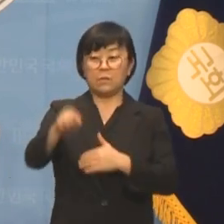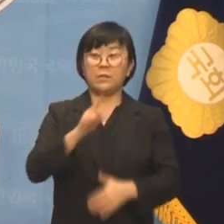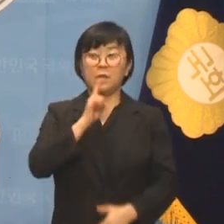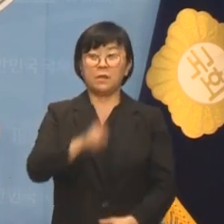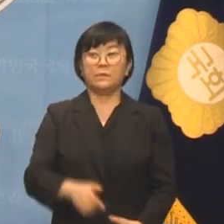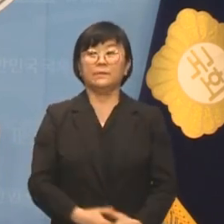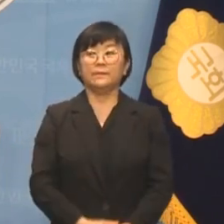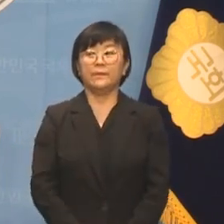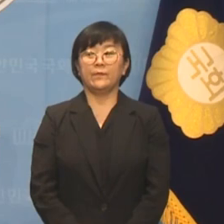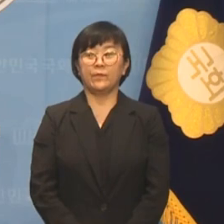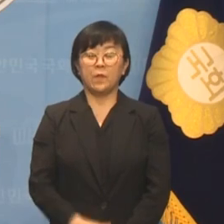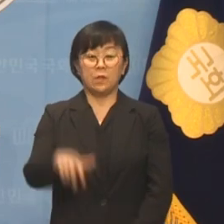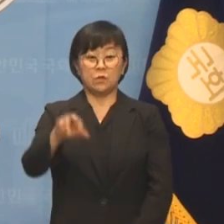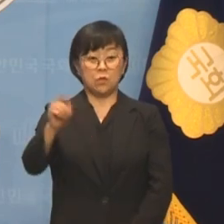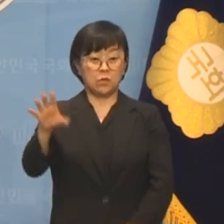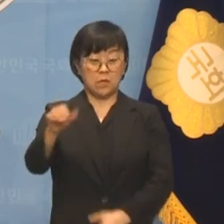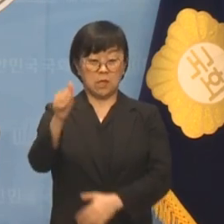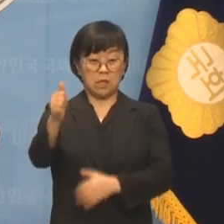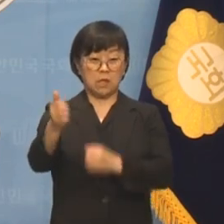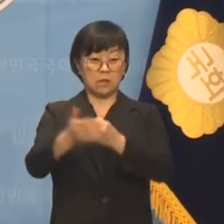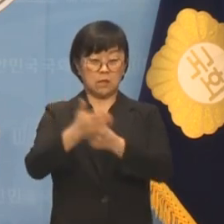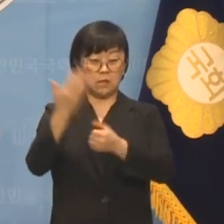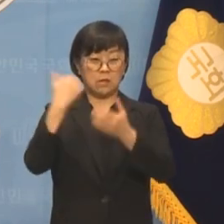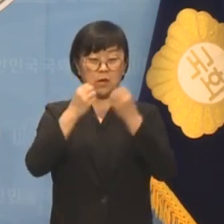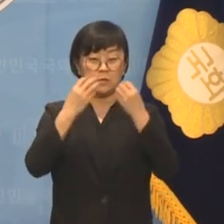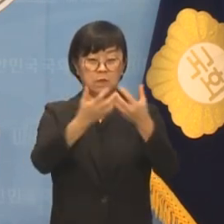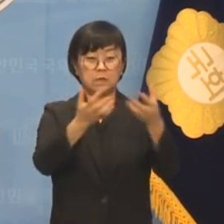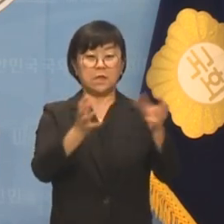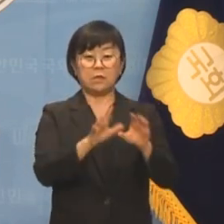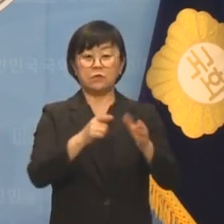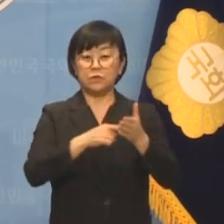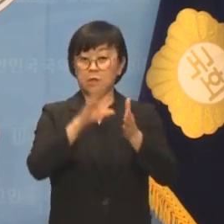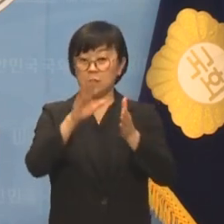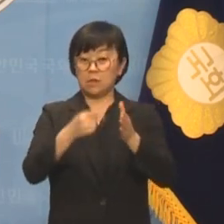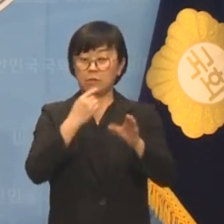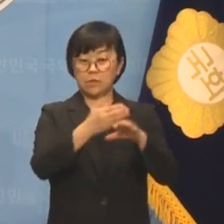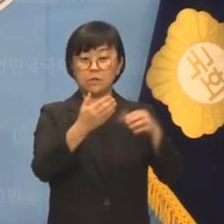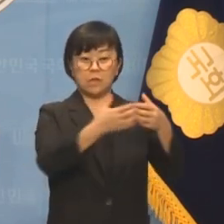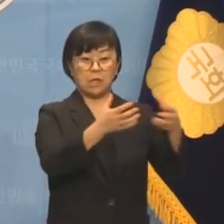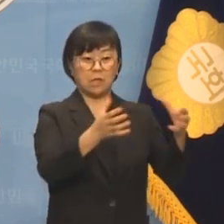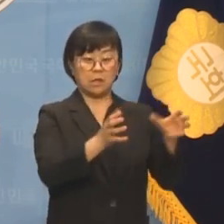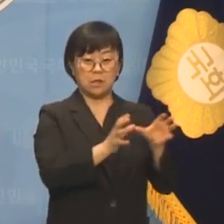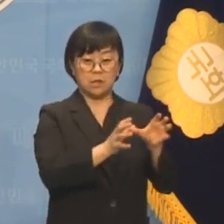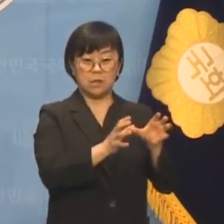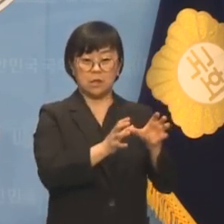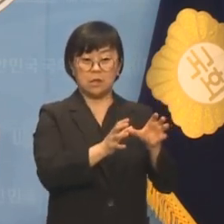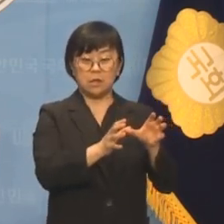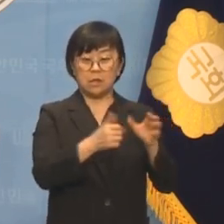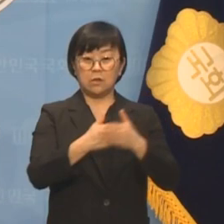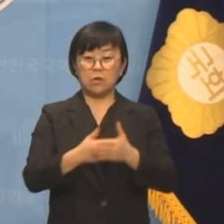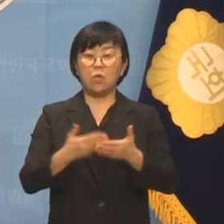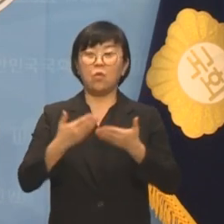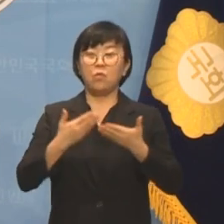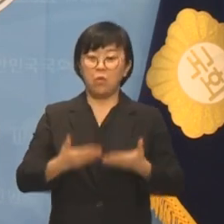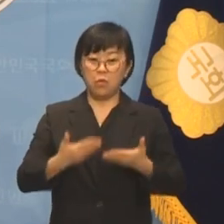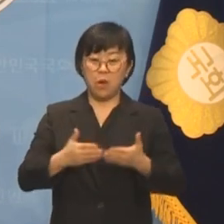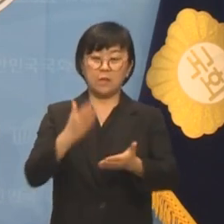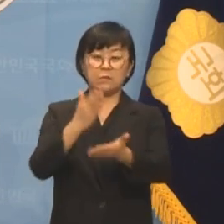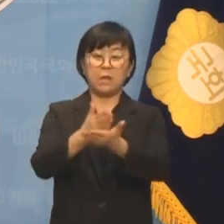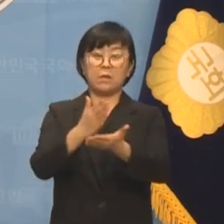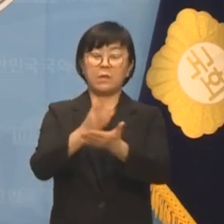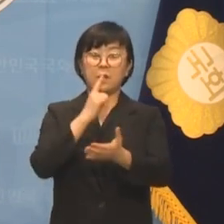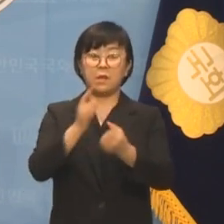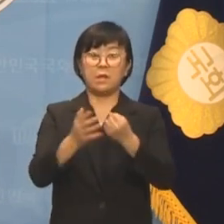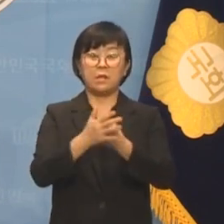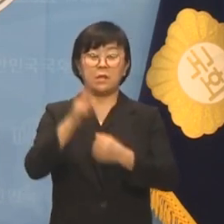너니까 조전 장관이 처음 신당을 추진할 때 민주당에서 자중해 줄 것을 간절하면서도